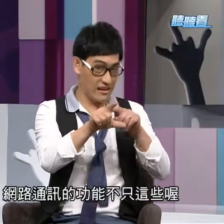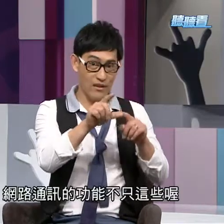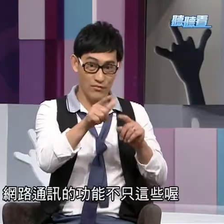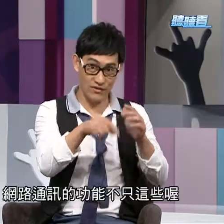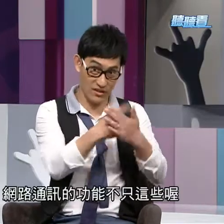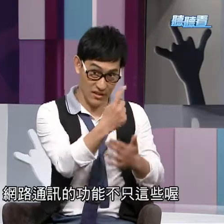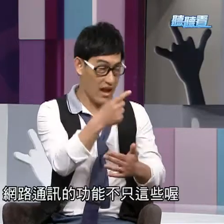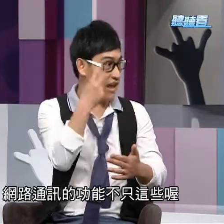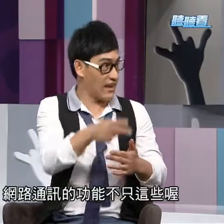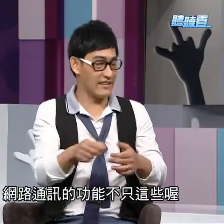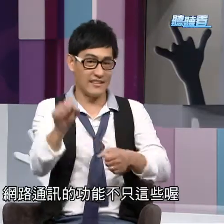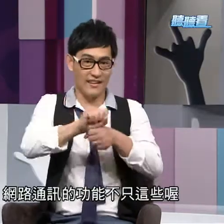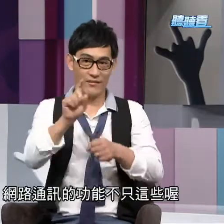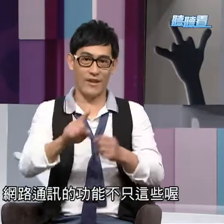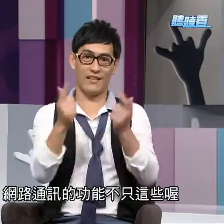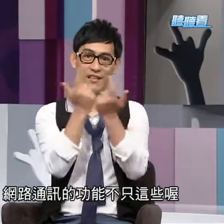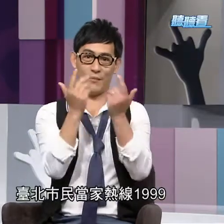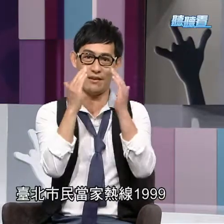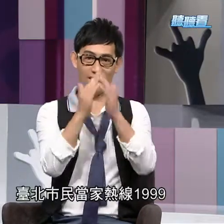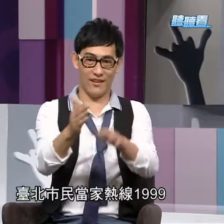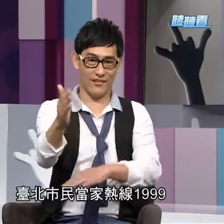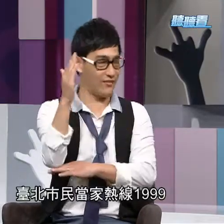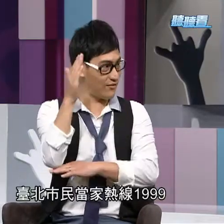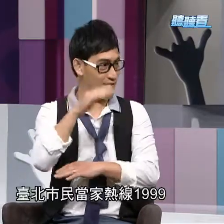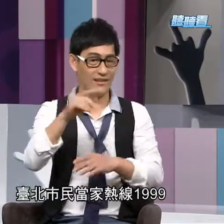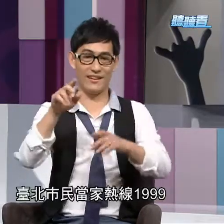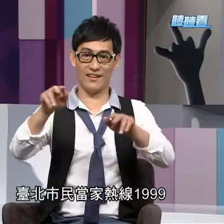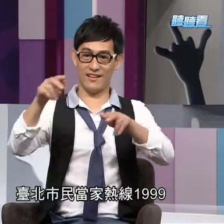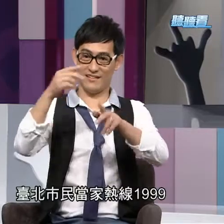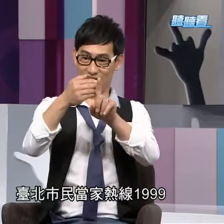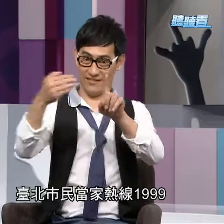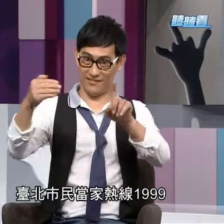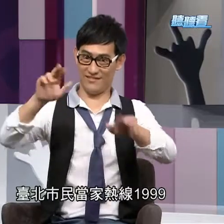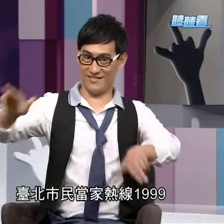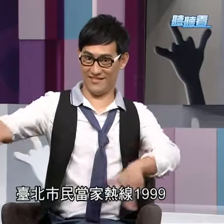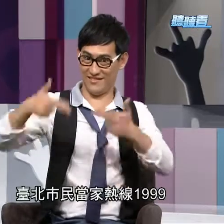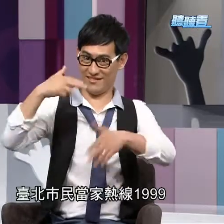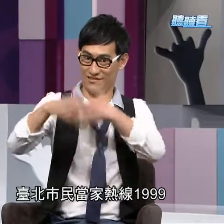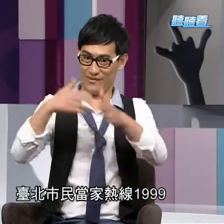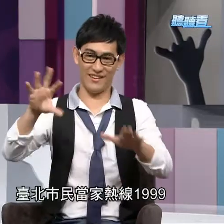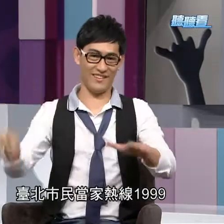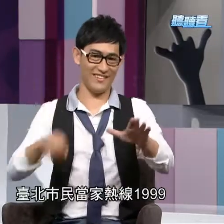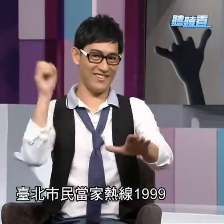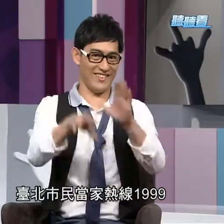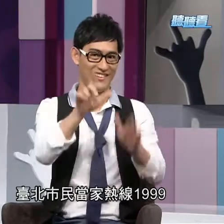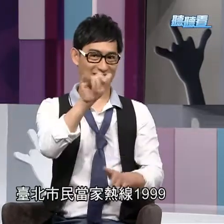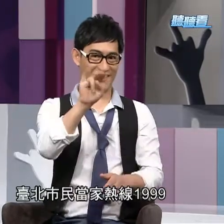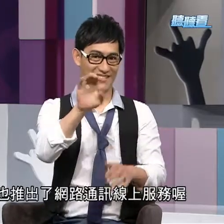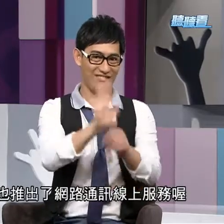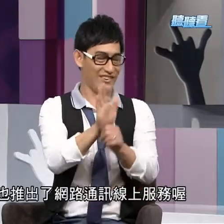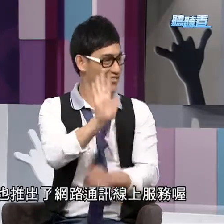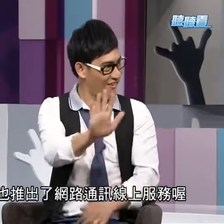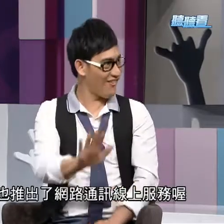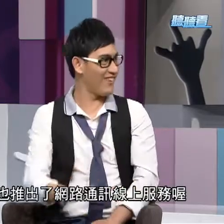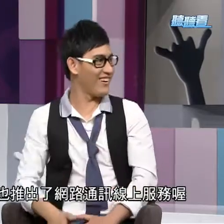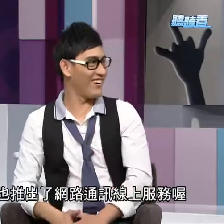能不止这些哦。台北市民当家热线1999也推出了 LINE 线上服务